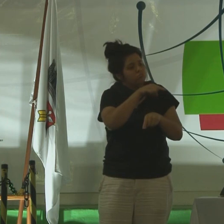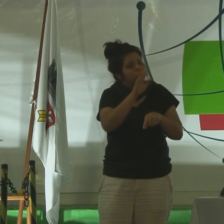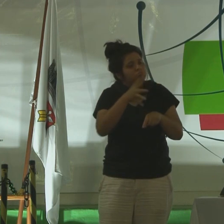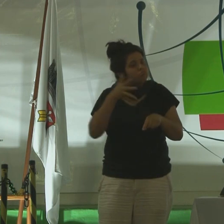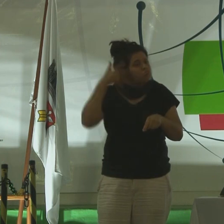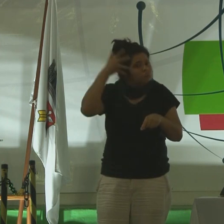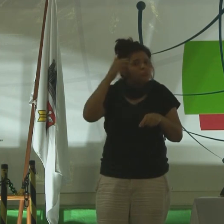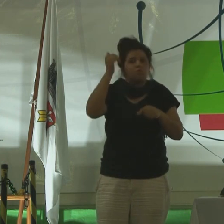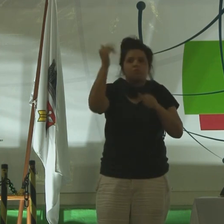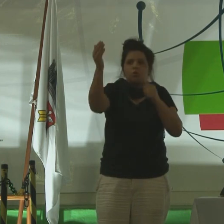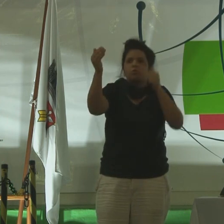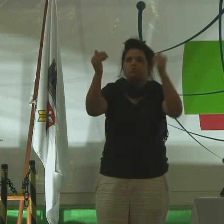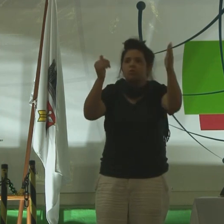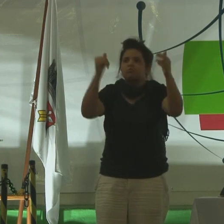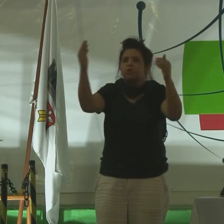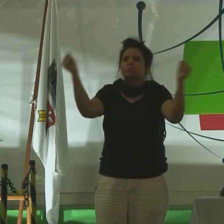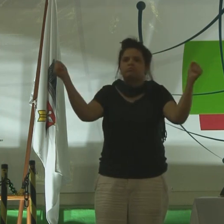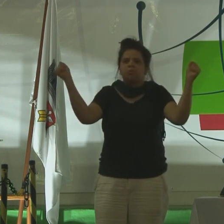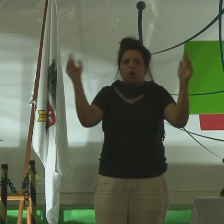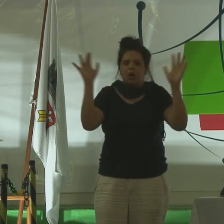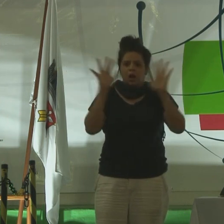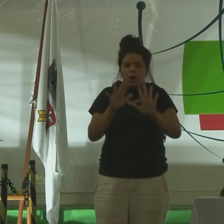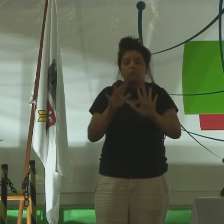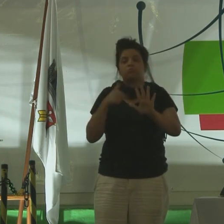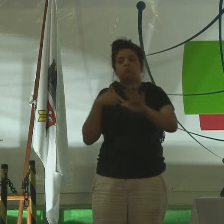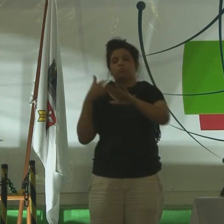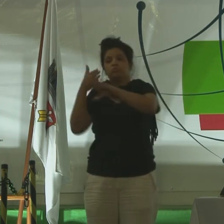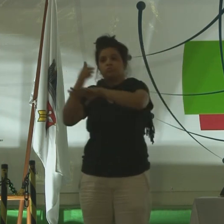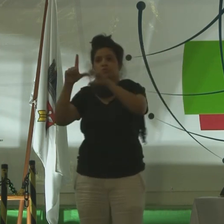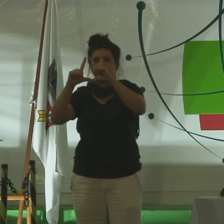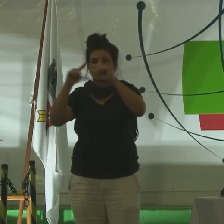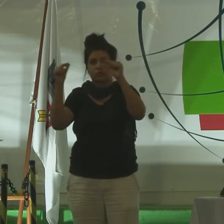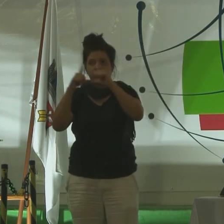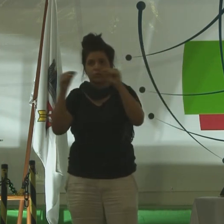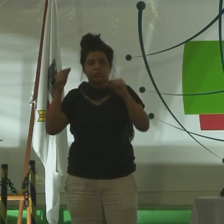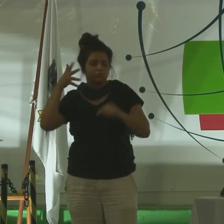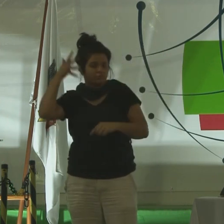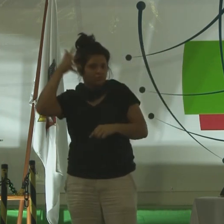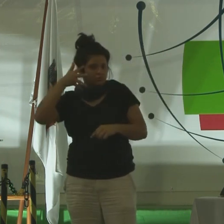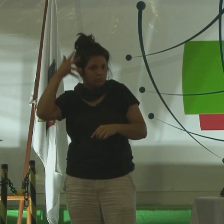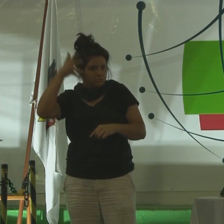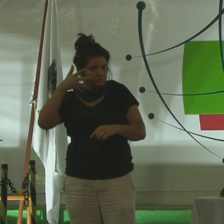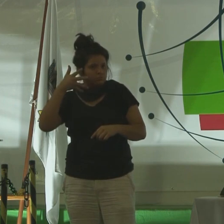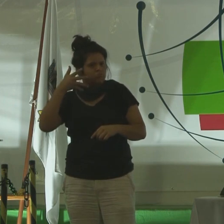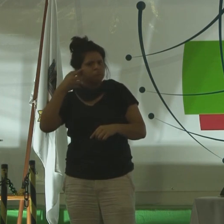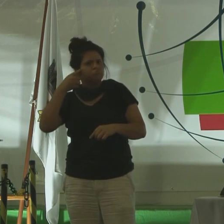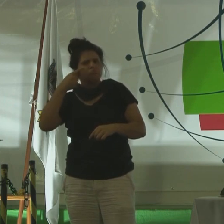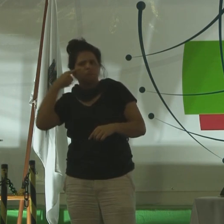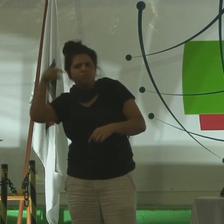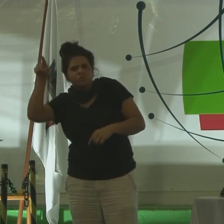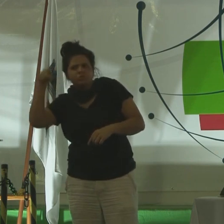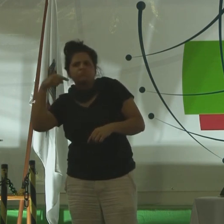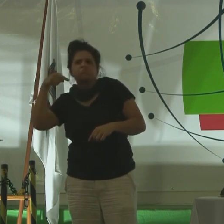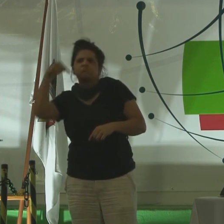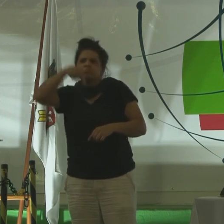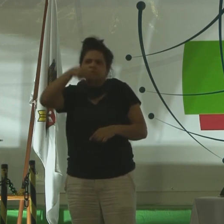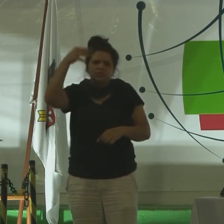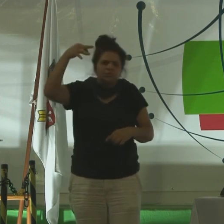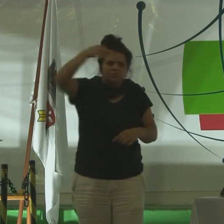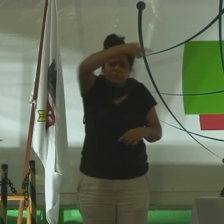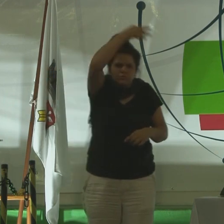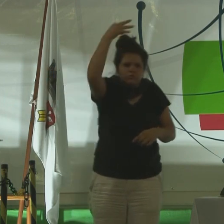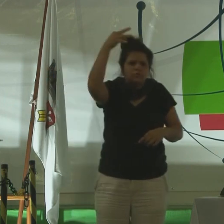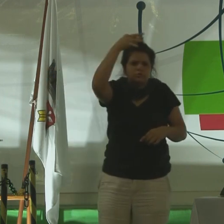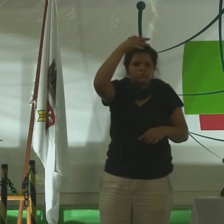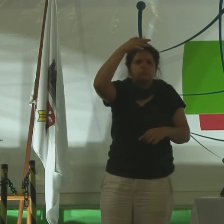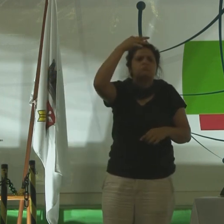eu estou muito feliz. A gente veio de Brasília recentemente e a gente tem dado passos muito